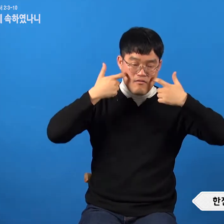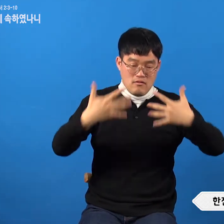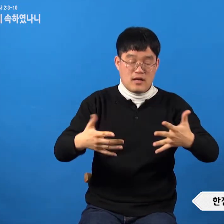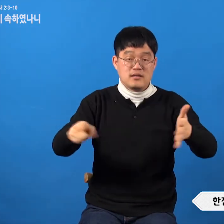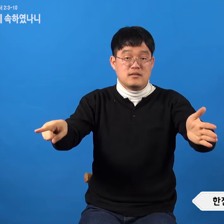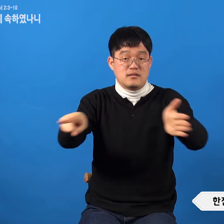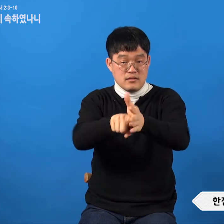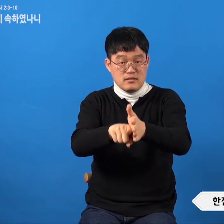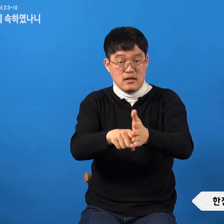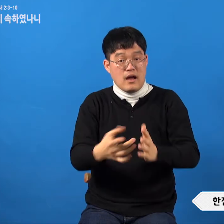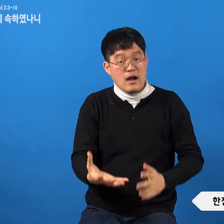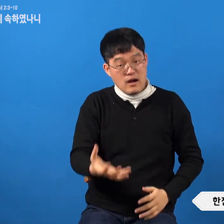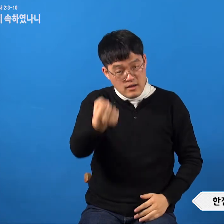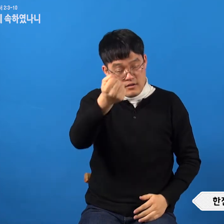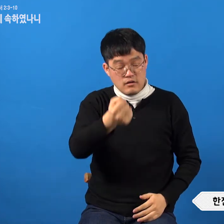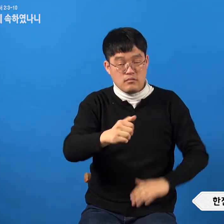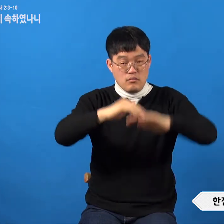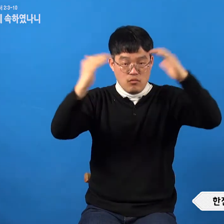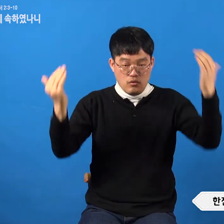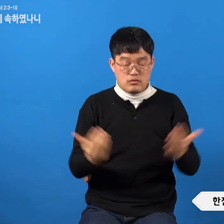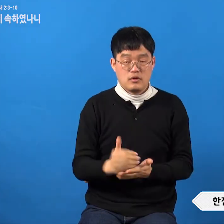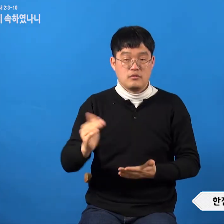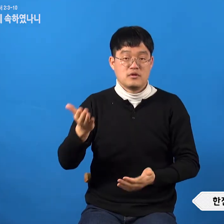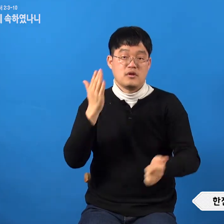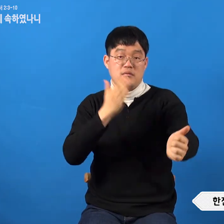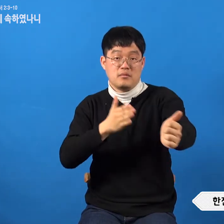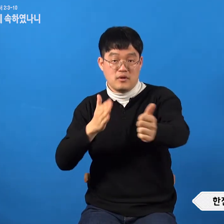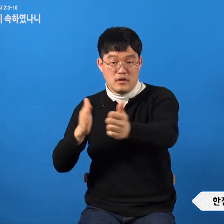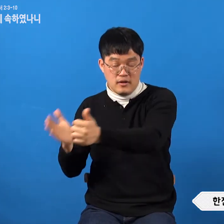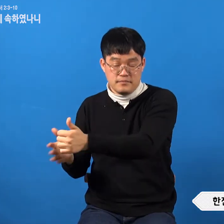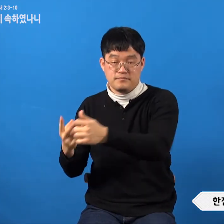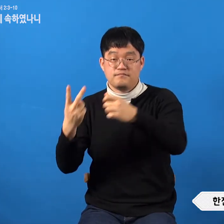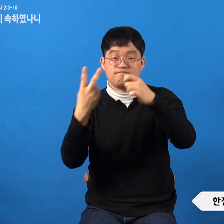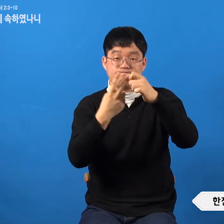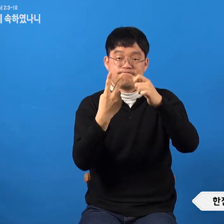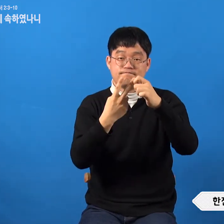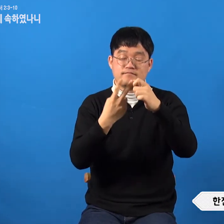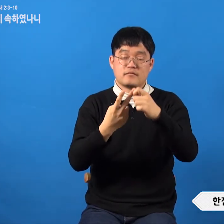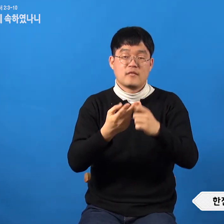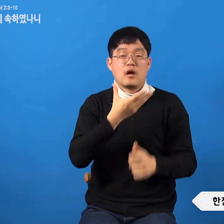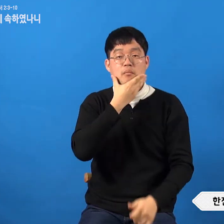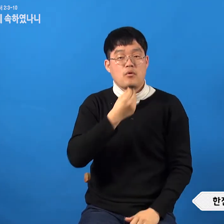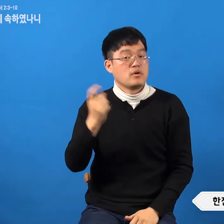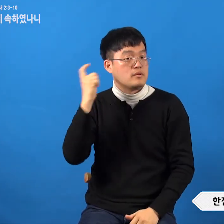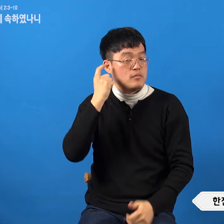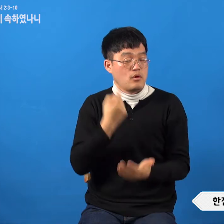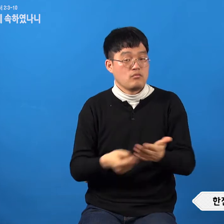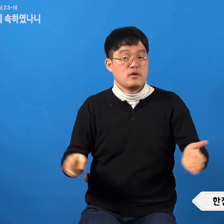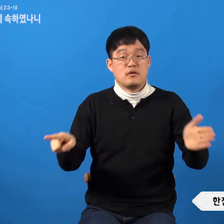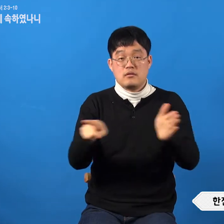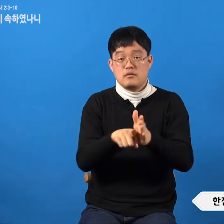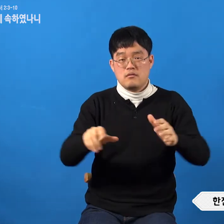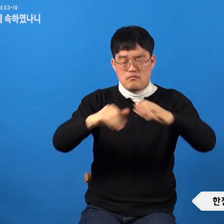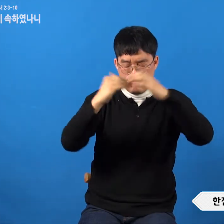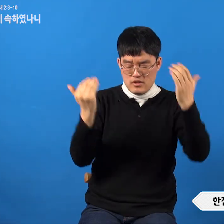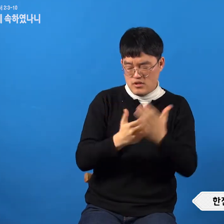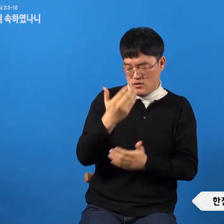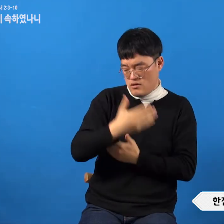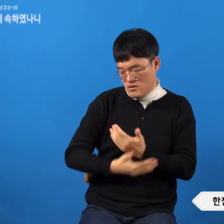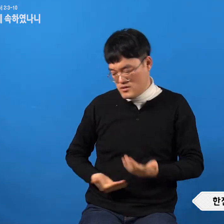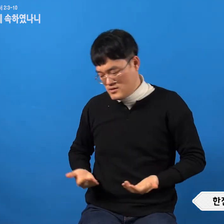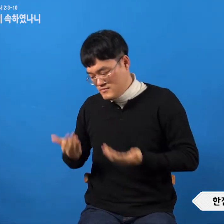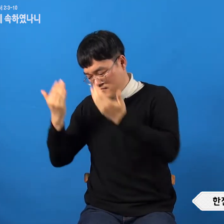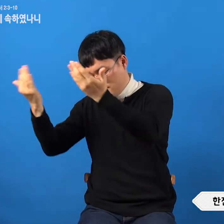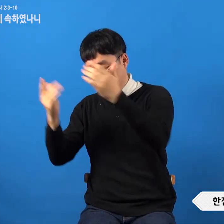사는 우리 모두가 될 수 있기를 바랍니다. 두 번째는 복음을 위해서 전적으로 헌신하는 삶을